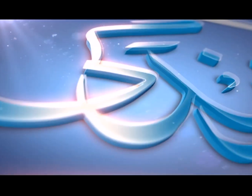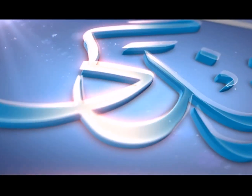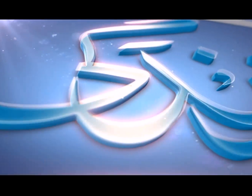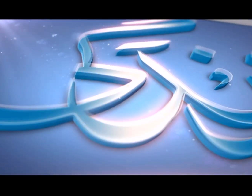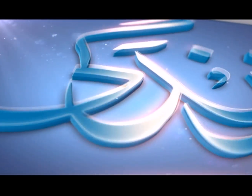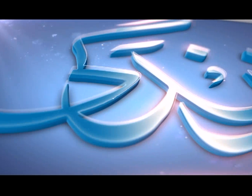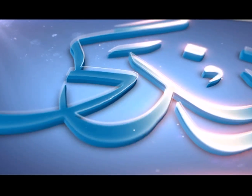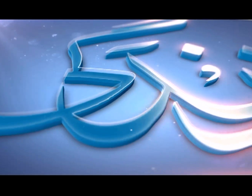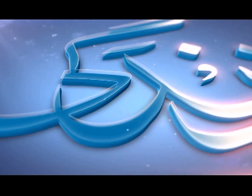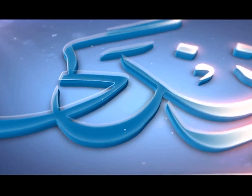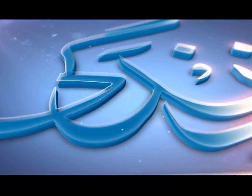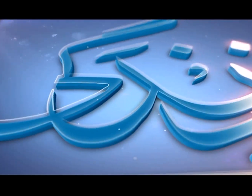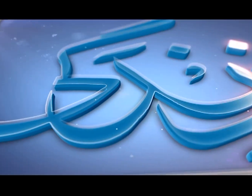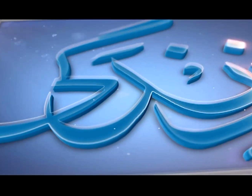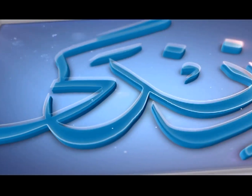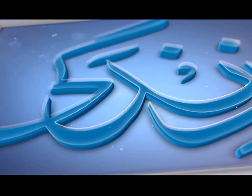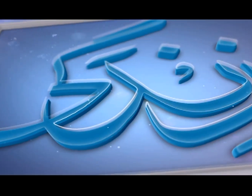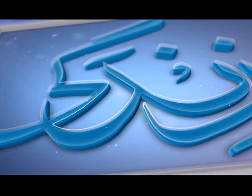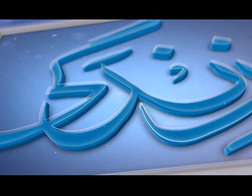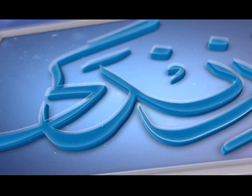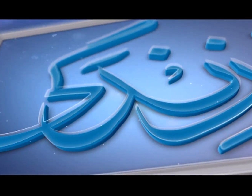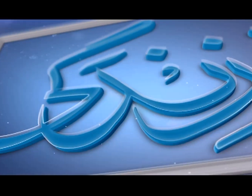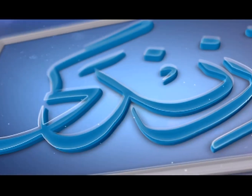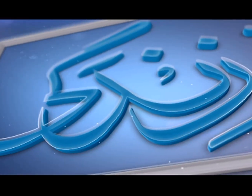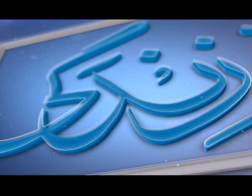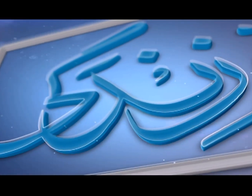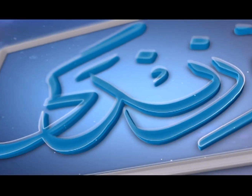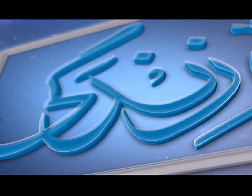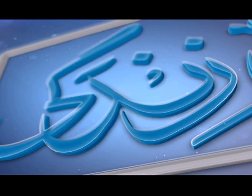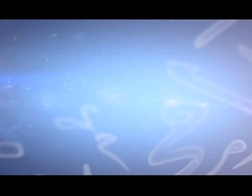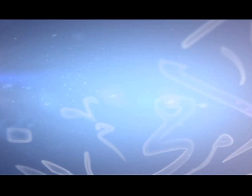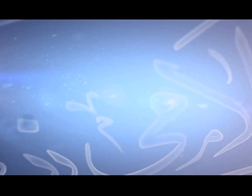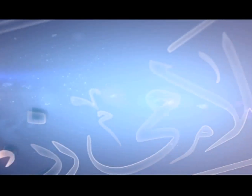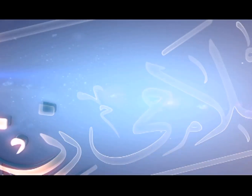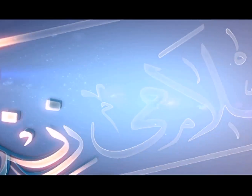لیے مسلمان، میں اسی لیے نمازی، میری